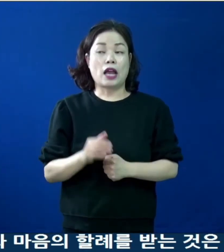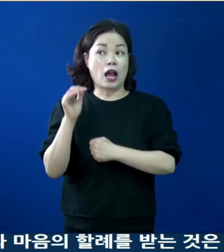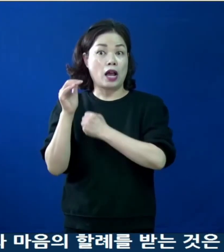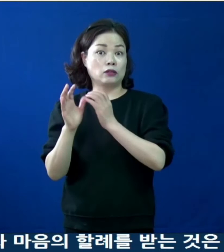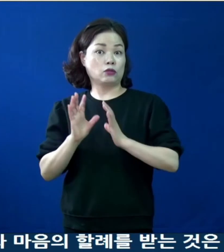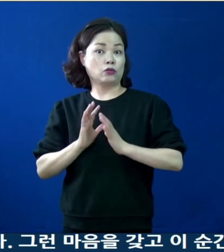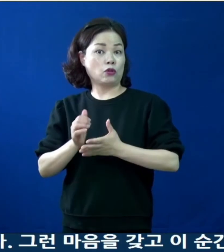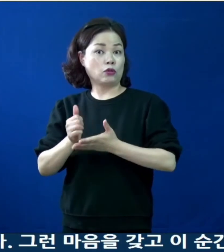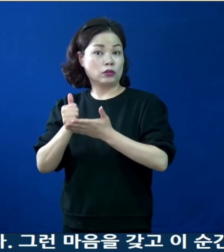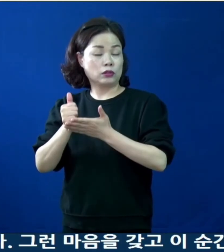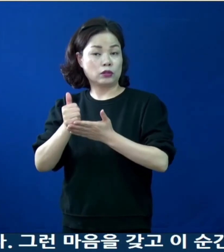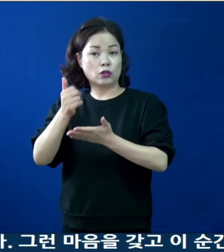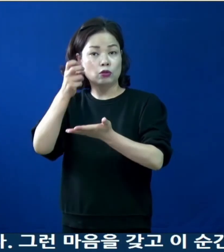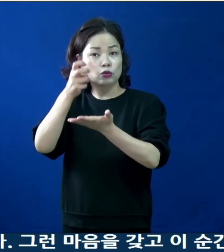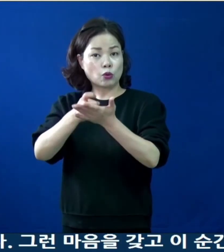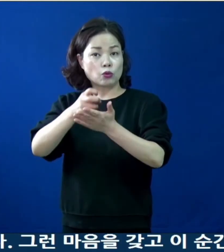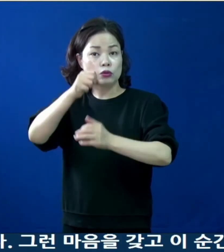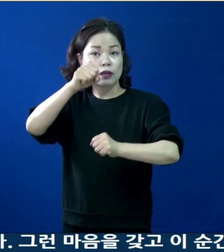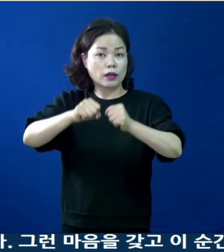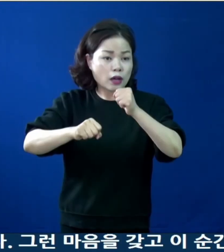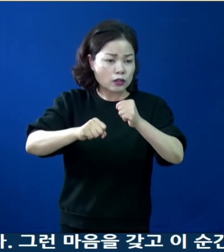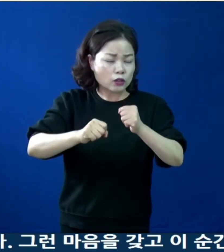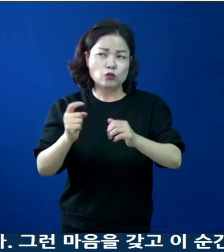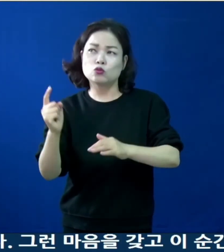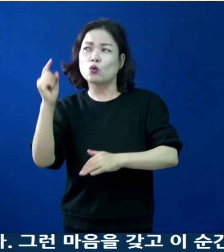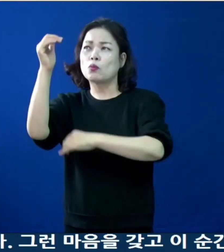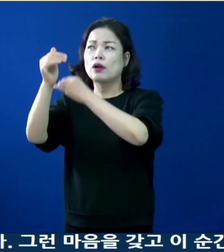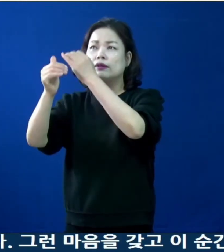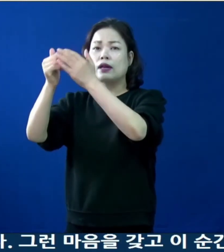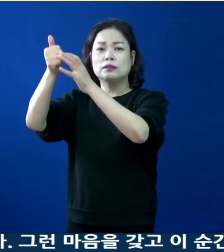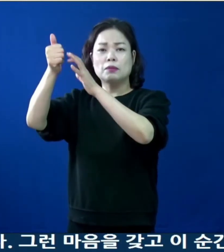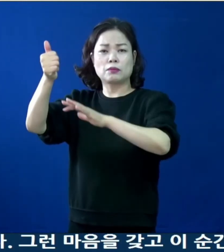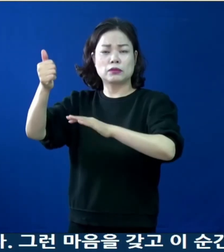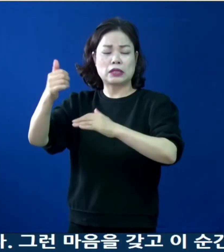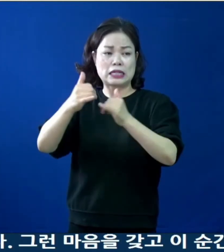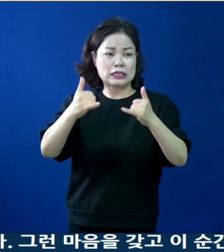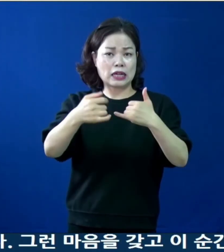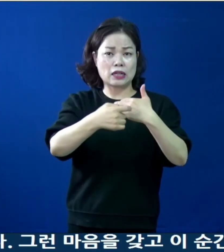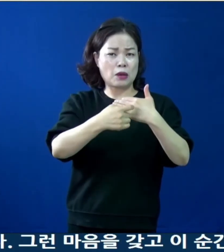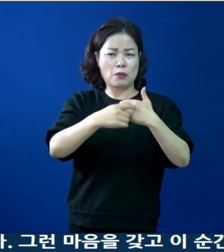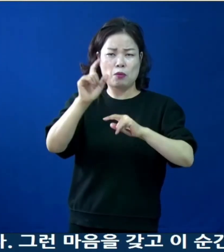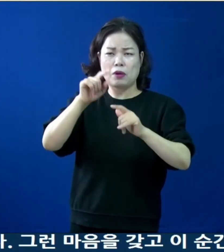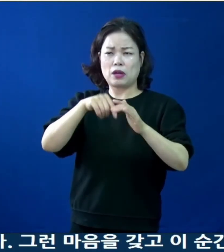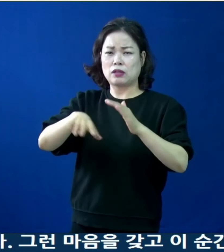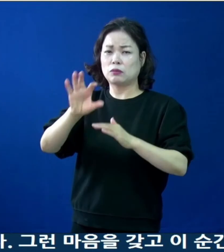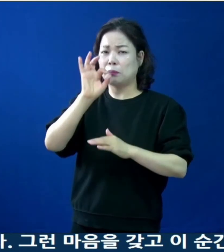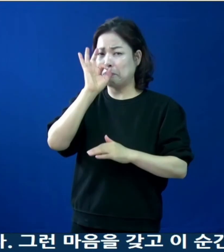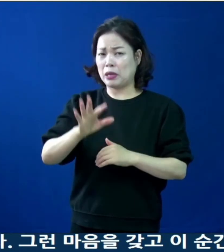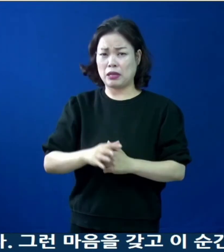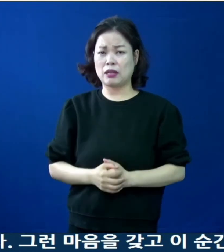하나님을 경외하고 그 도를 행하기 위해서는 높으신 하나님 앞에 인간의 외모로 나아가서는 안 됩니다.